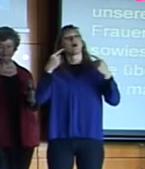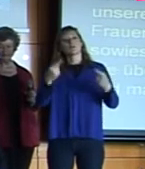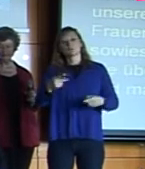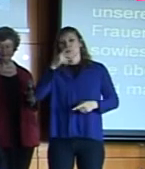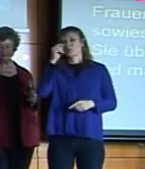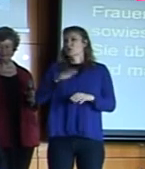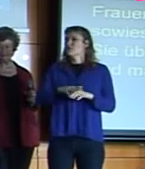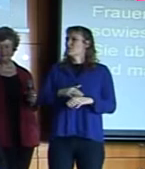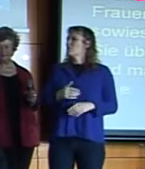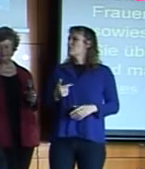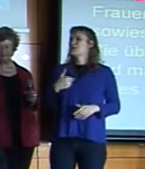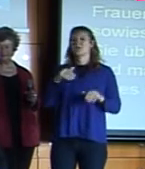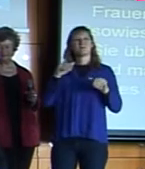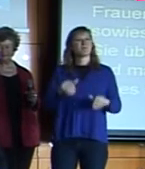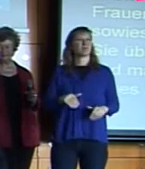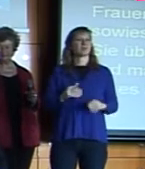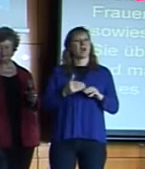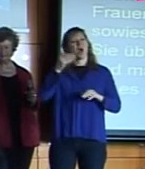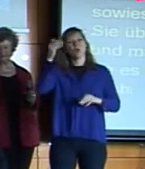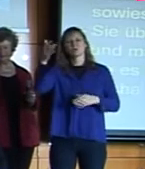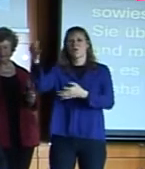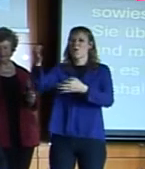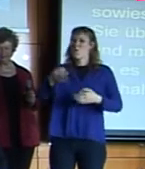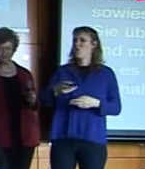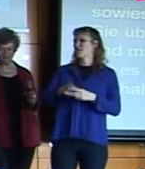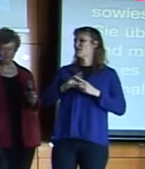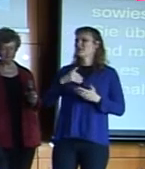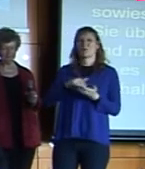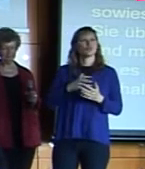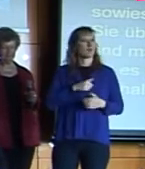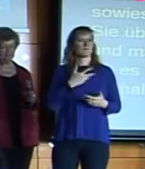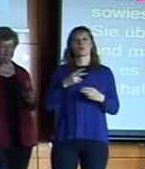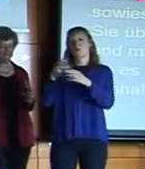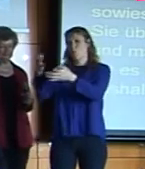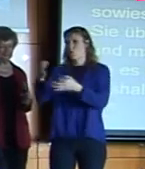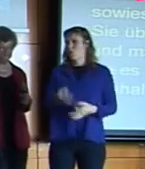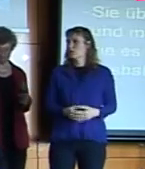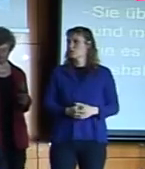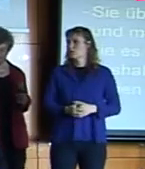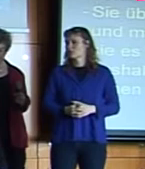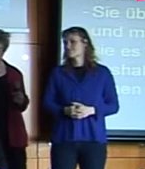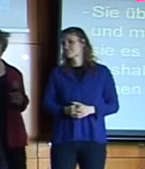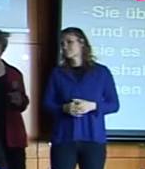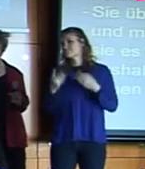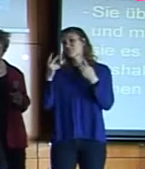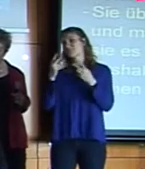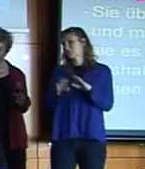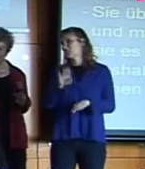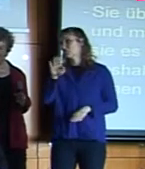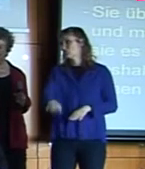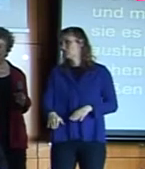oft so das Gefühl, gut, jetzt muss ich irgendwie nach außen gehen, ich muss mir Hilfe holen. Das ist ein ganz wichtiger